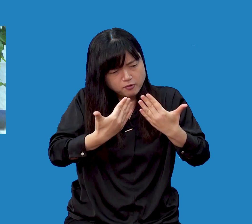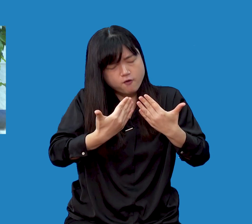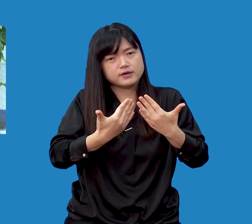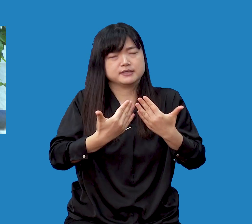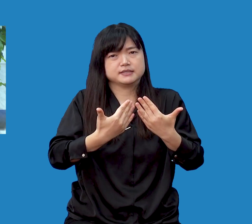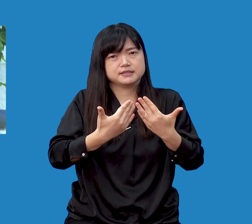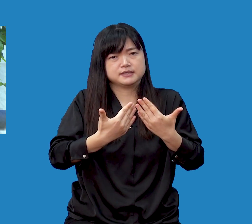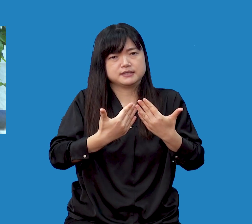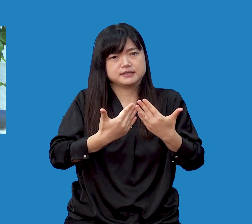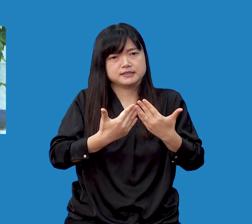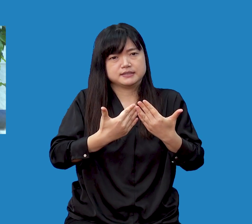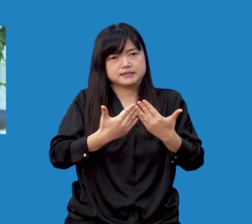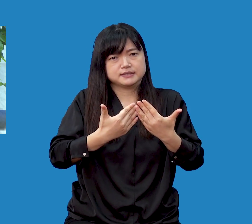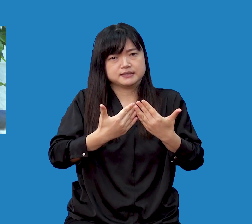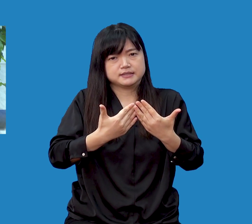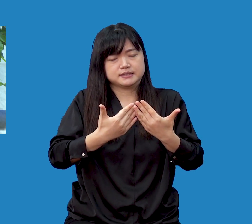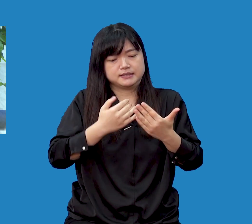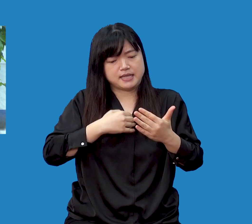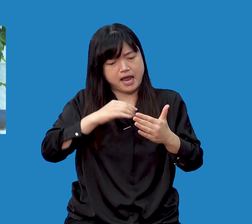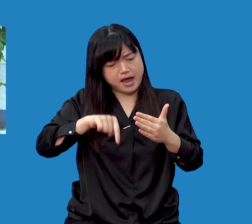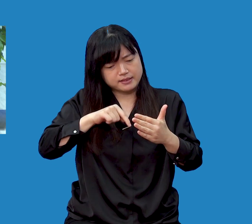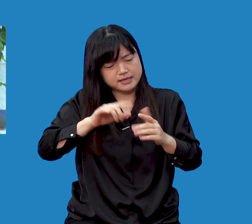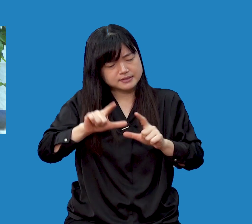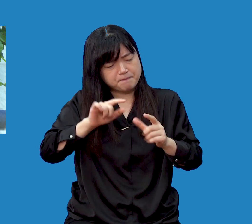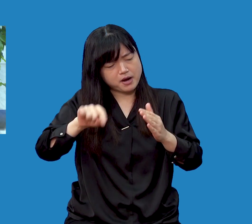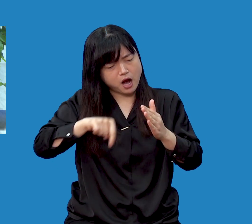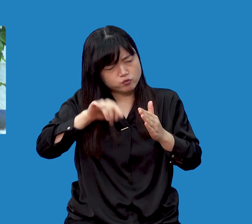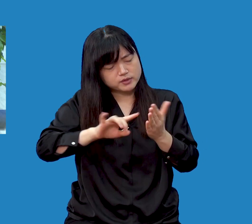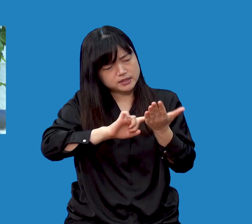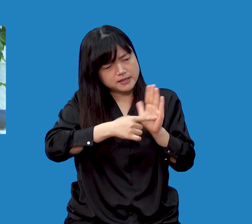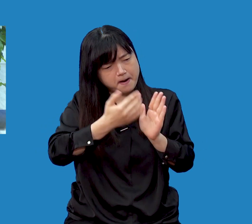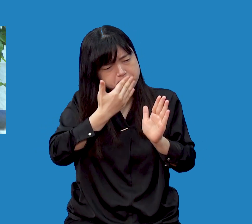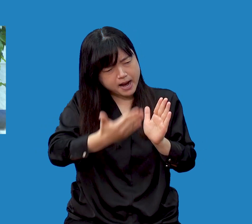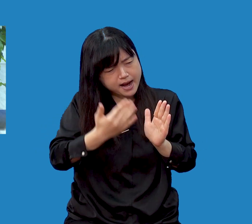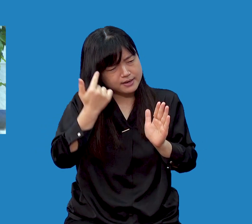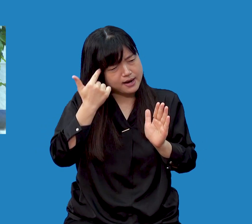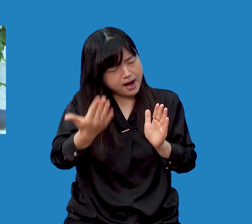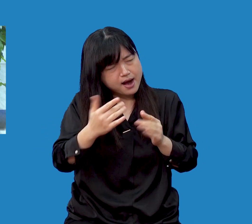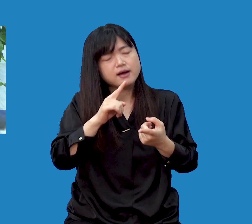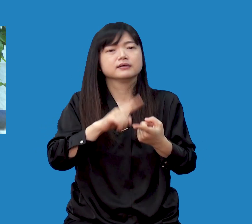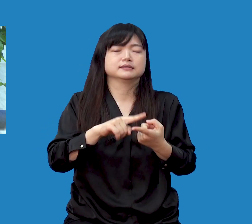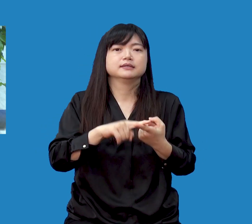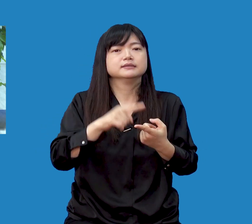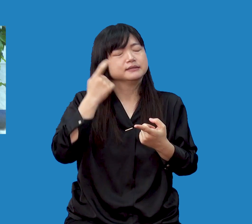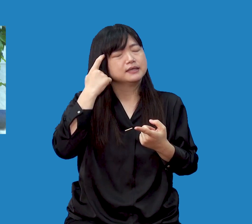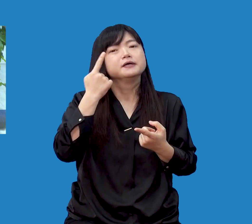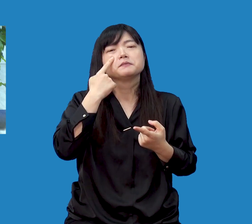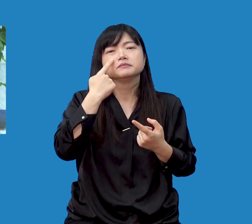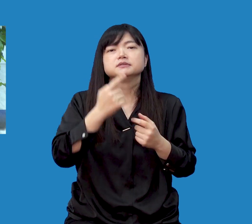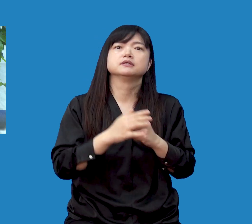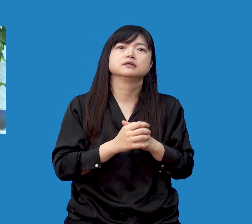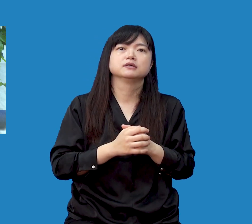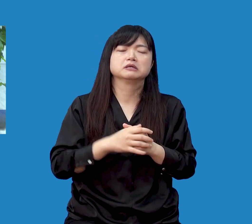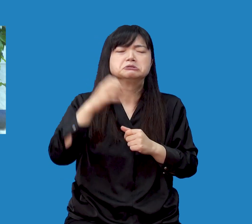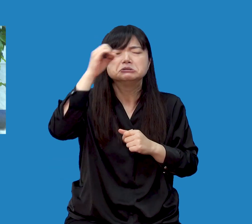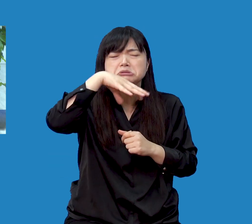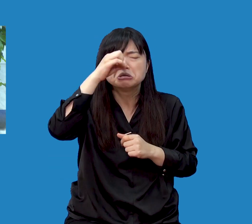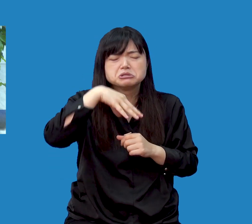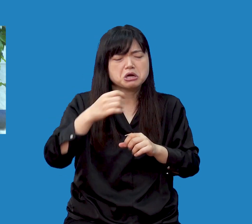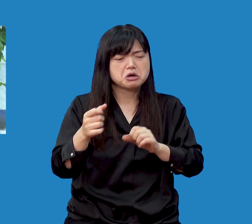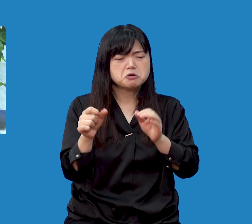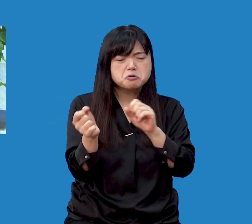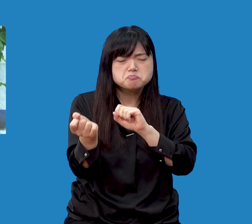실제적으로 내 속에, 내 삶 속에 나타나는 것일까 하는 거지요. 그냥